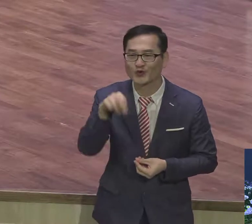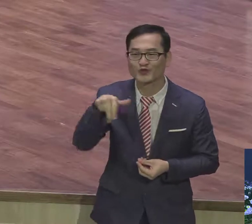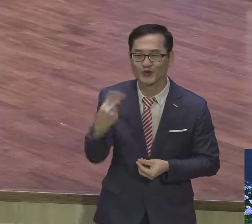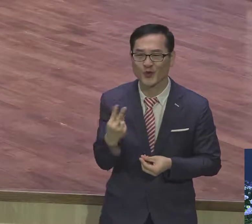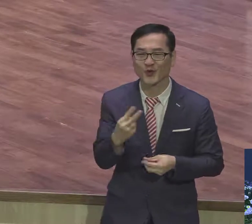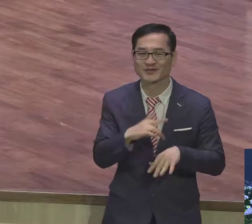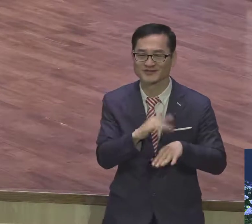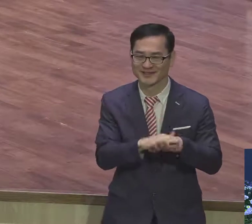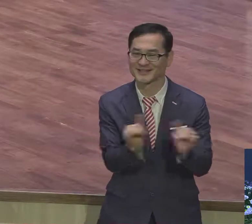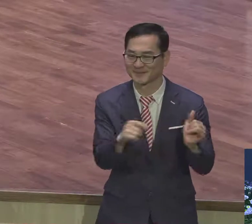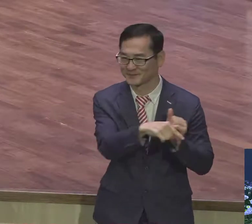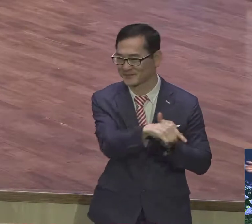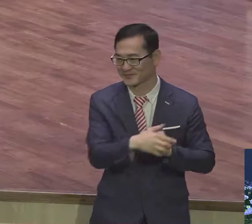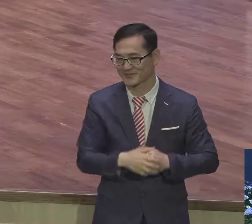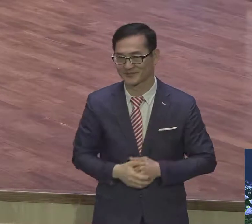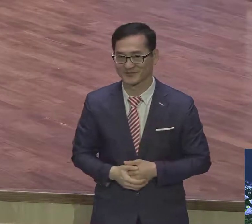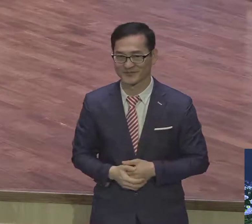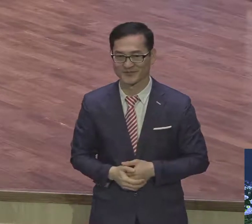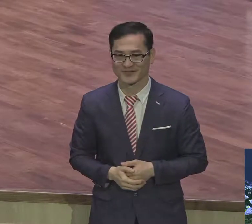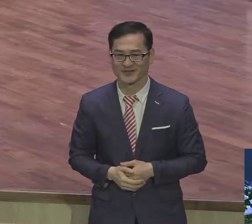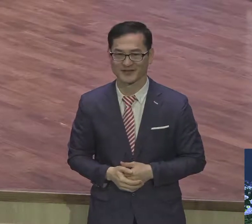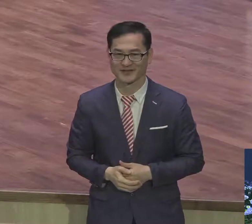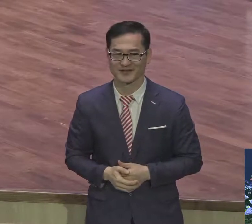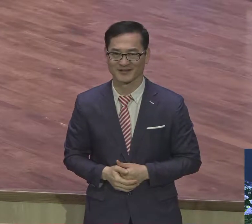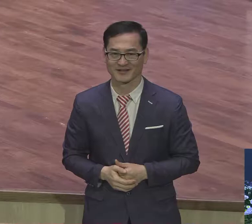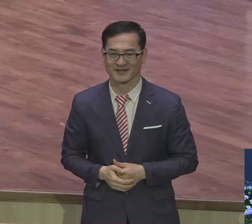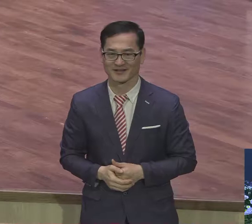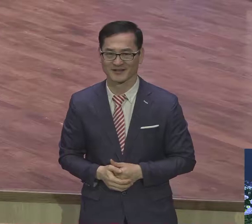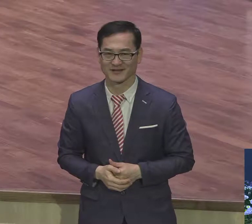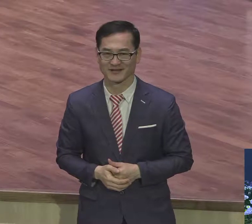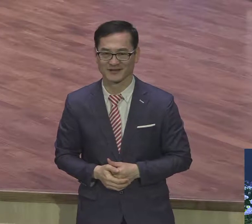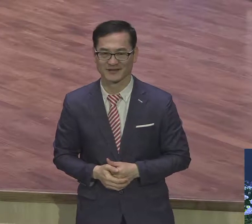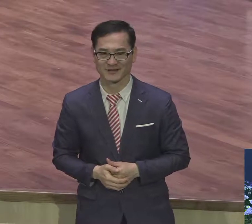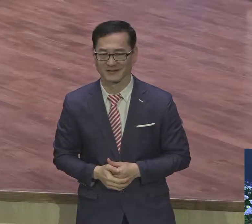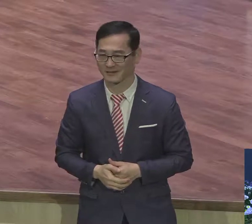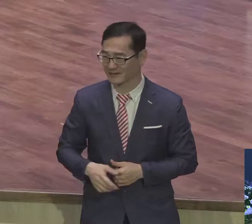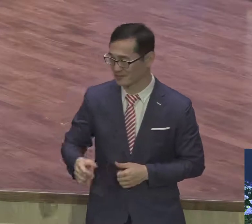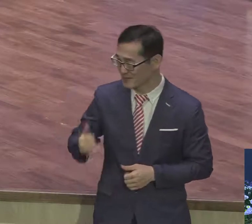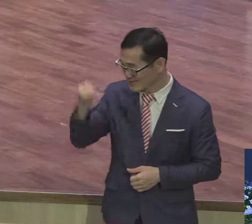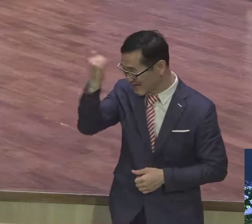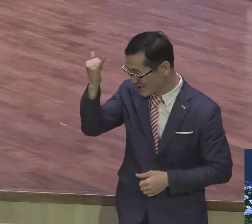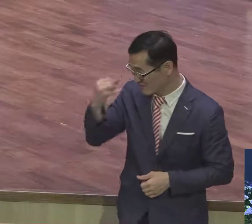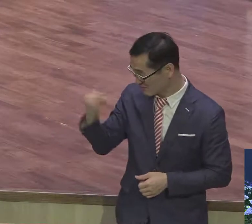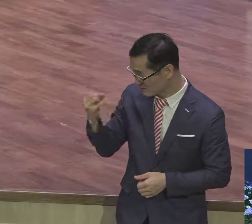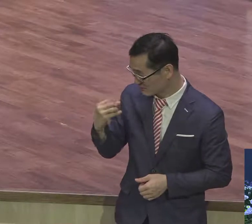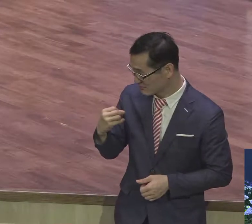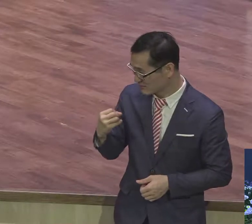그래서 한번 보고요 에이 막 그 까짓거 뭐 그런가 그러냐 그러지 마세요 그래 말이에요